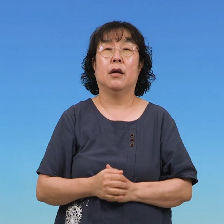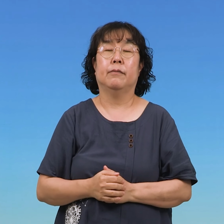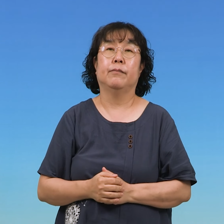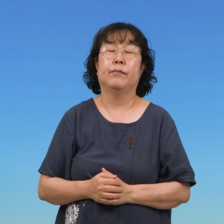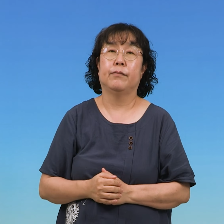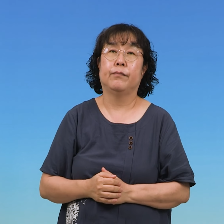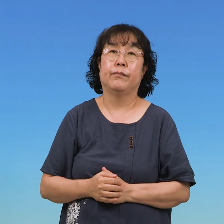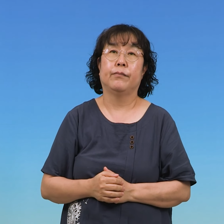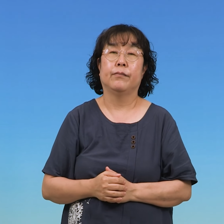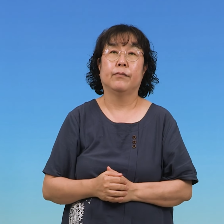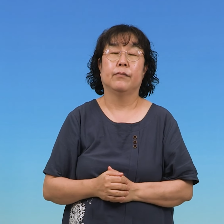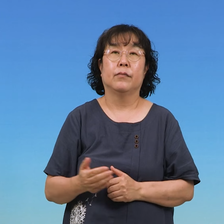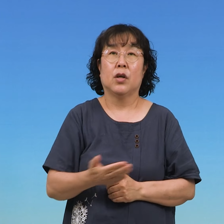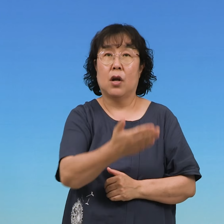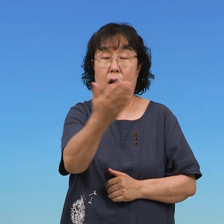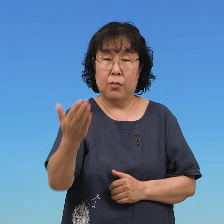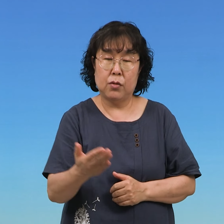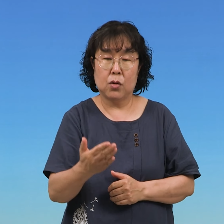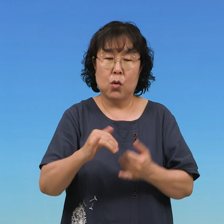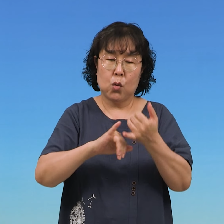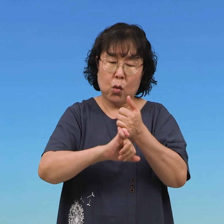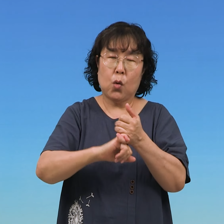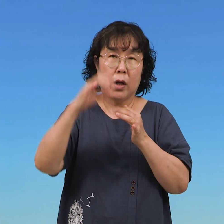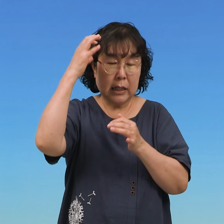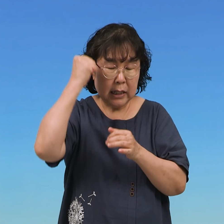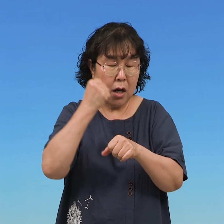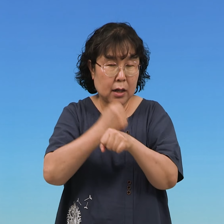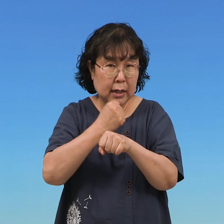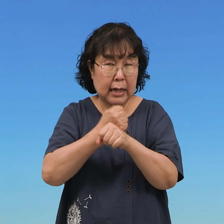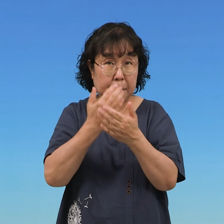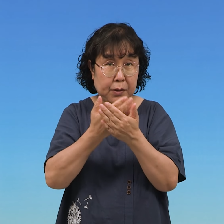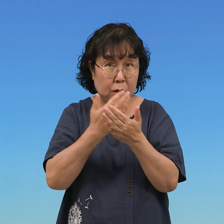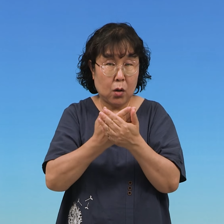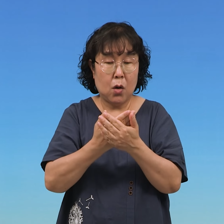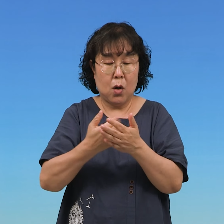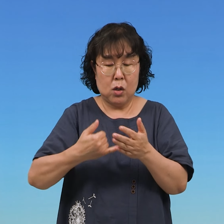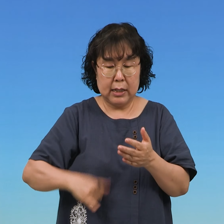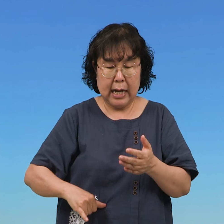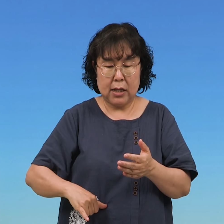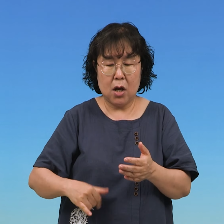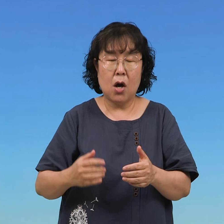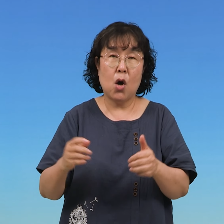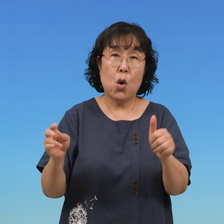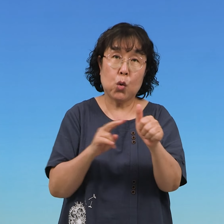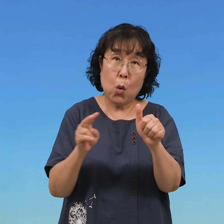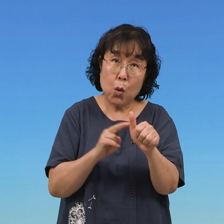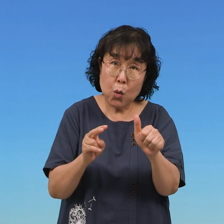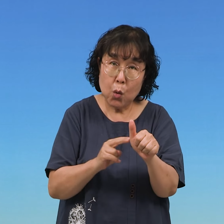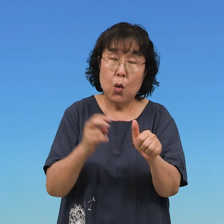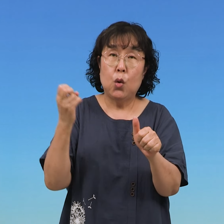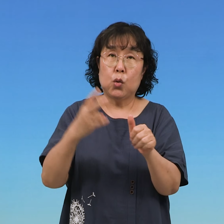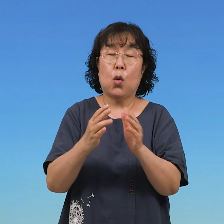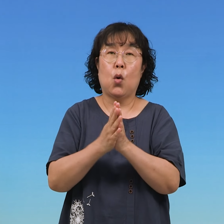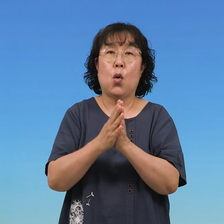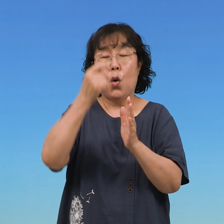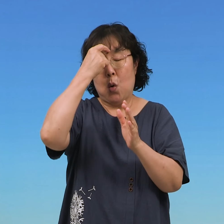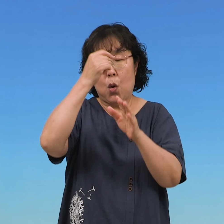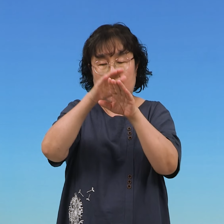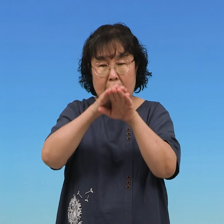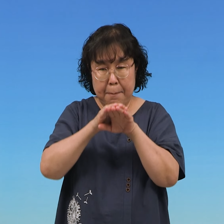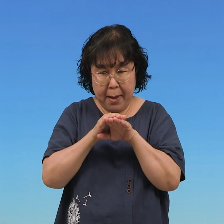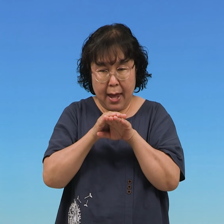여러분은 이거 꼭 기억하셔야 돼요. 자녀교육, 우리 인생, 예배는 우리 인생의 모든 문제를 다